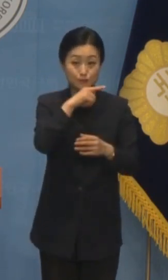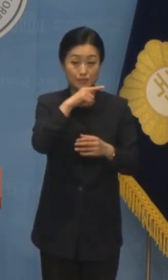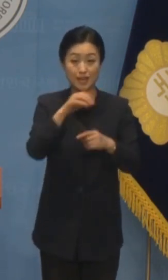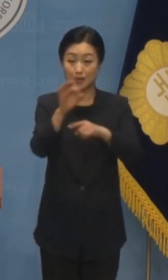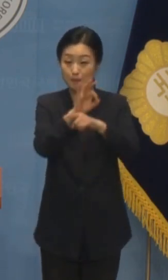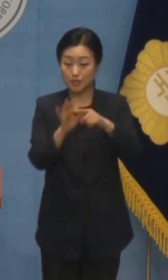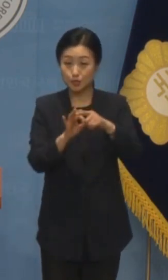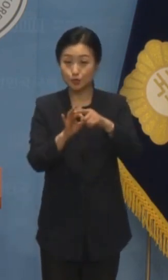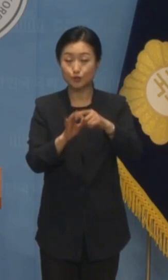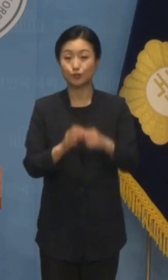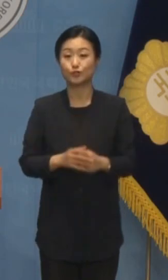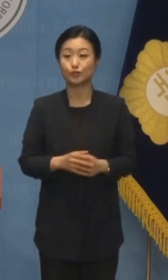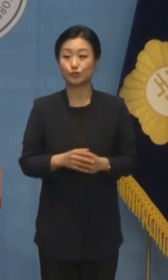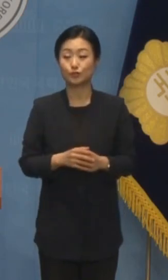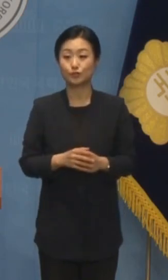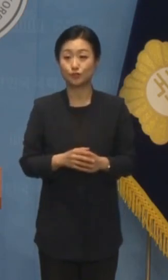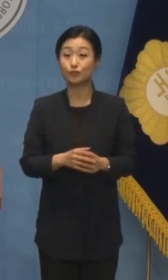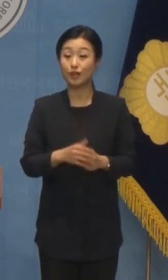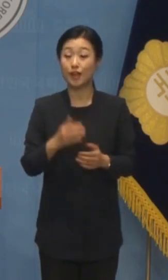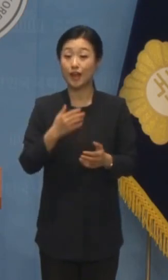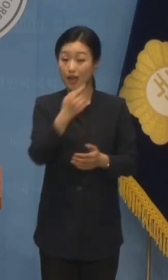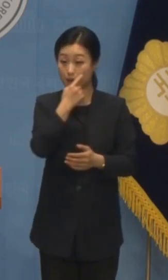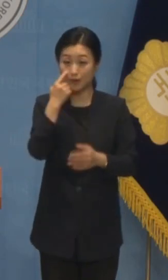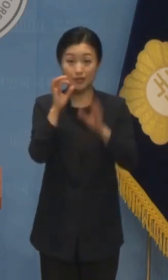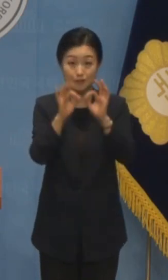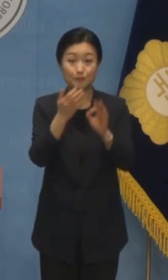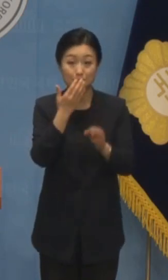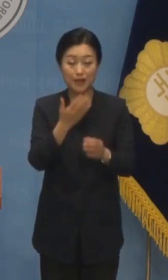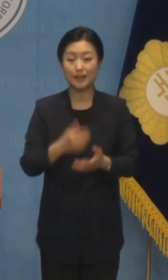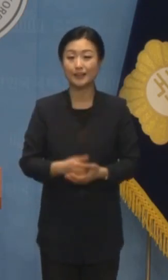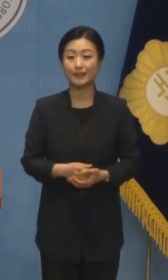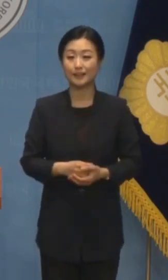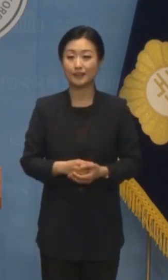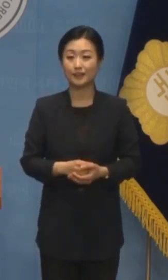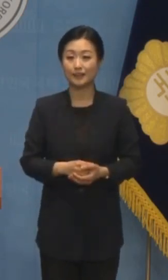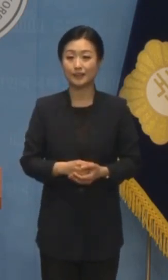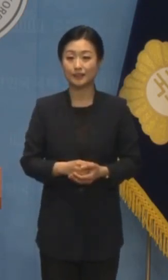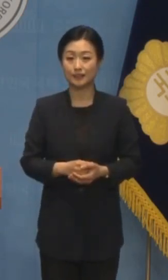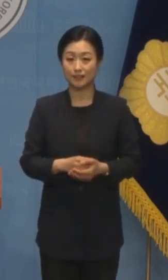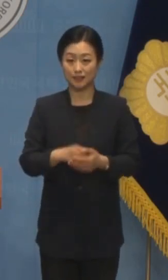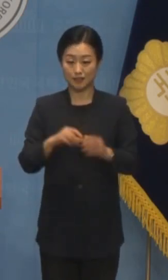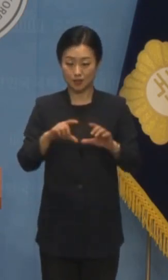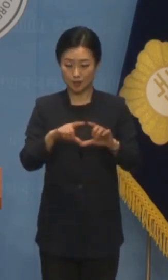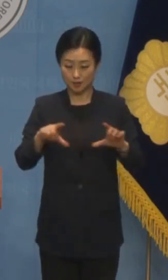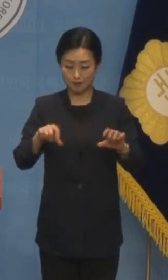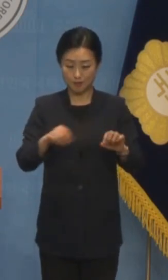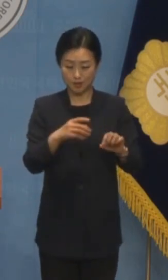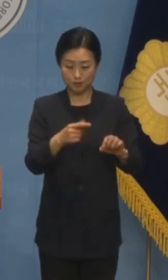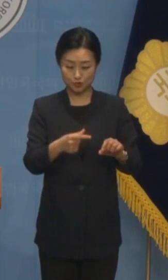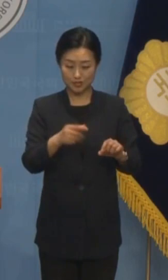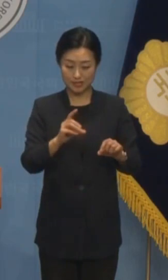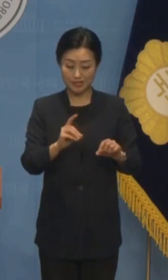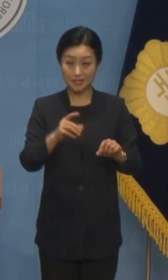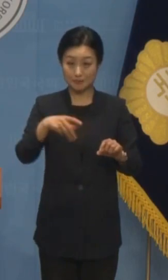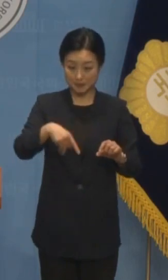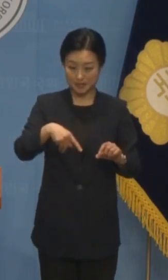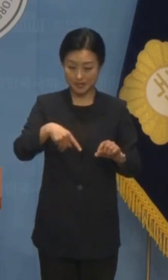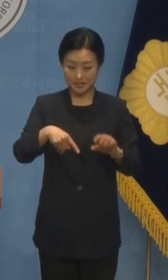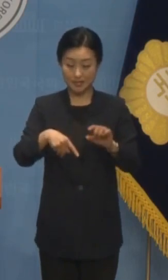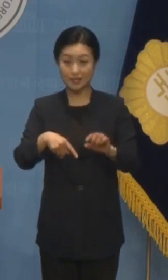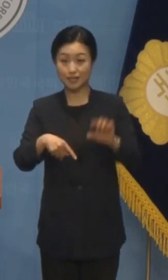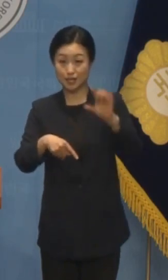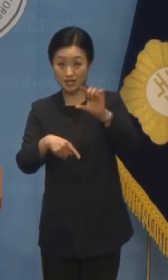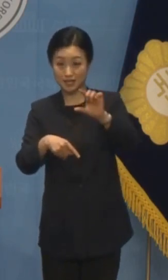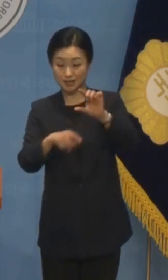비율이 국가 부채율이다라는 것을 새삼 다시 환기할 필요가 있습니다. 분모인 GDP가 증가하면 분자에 해당하는 국가 부채의